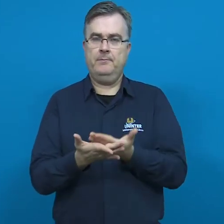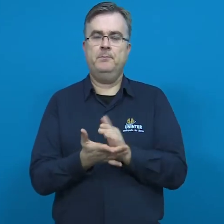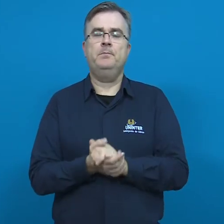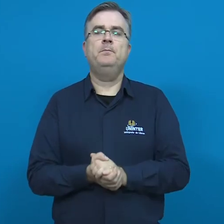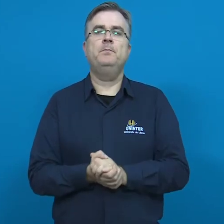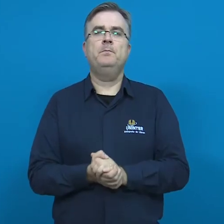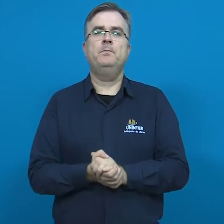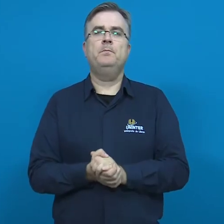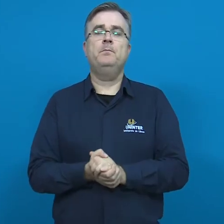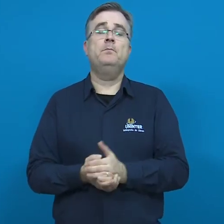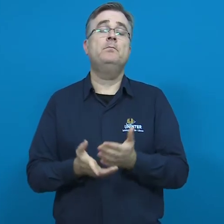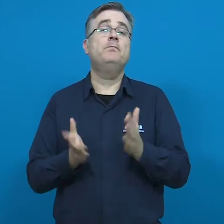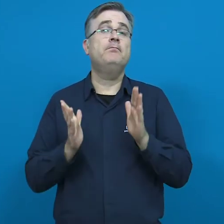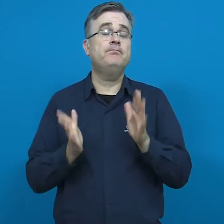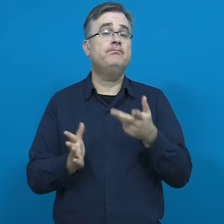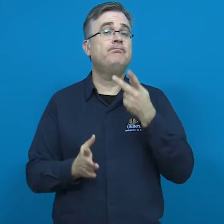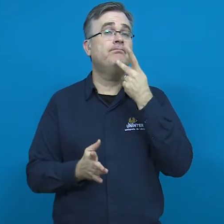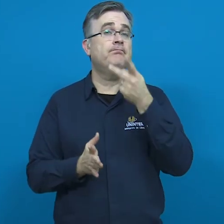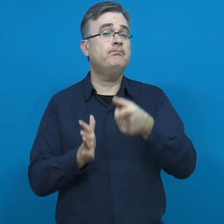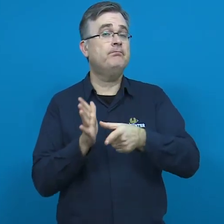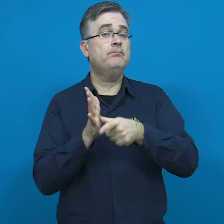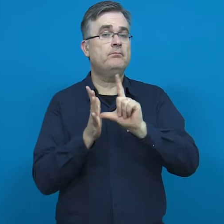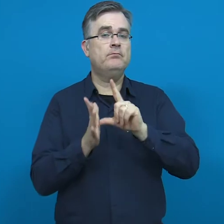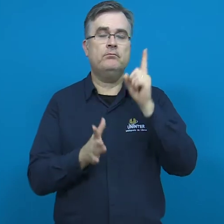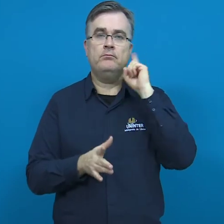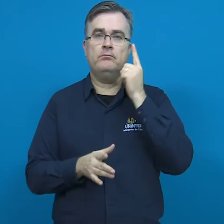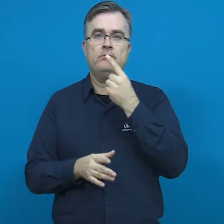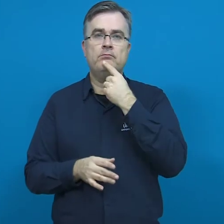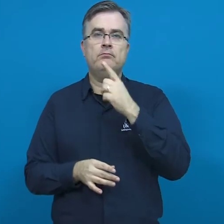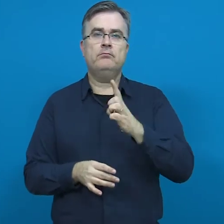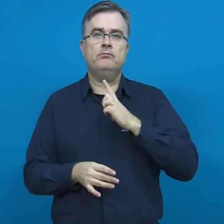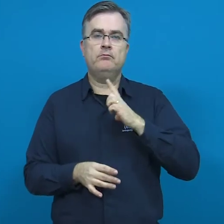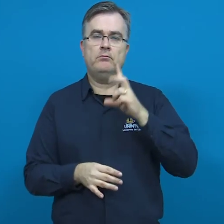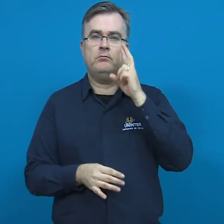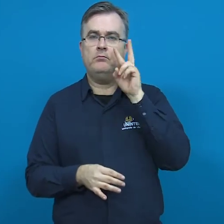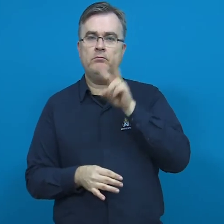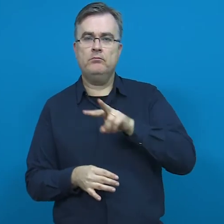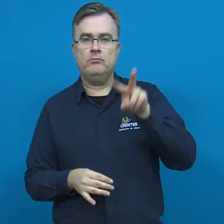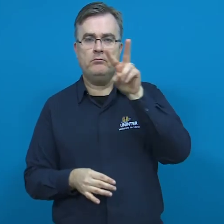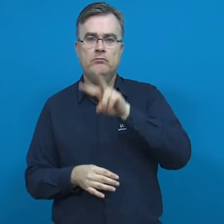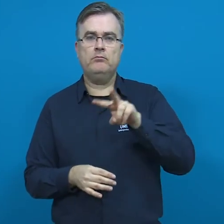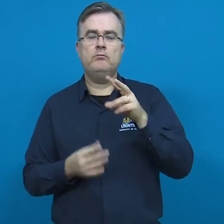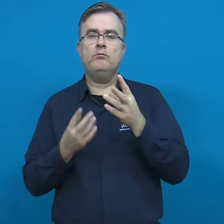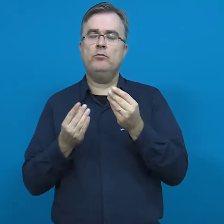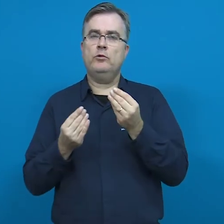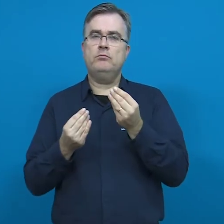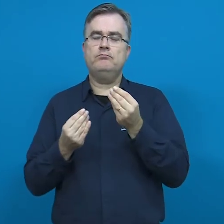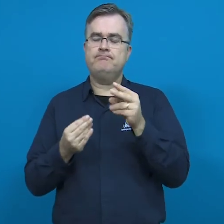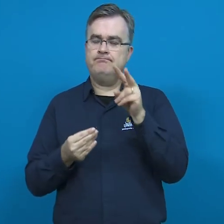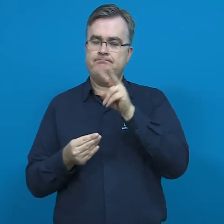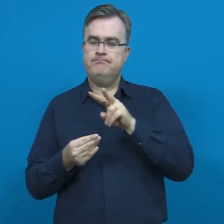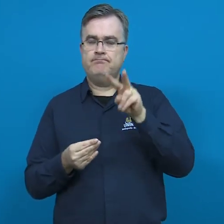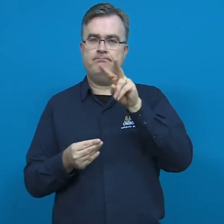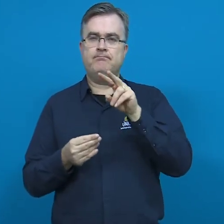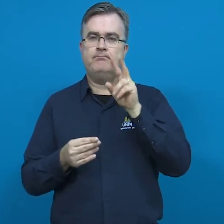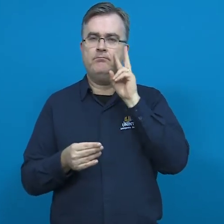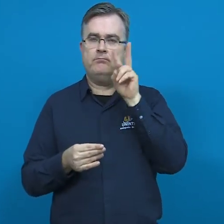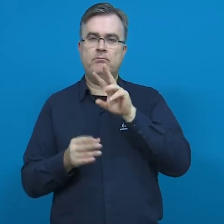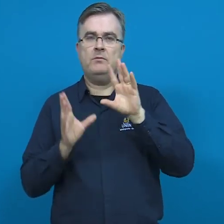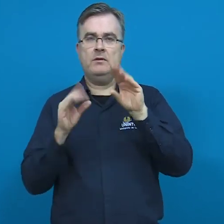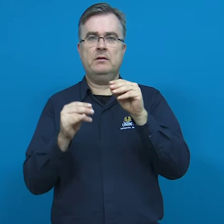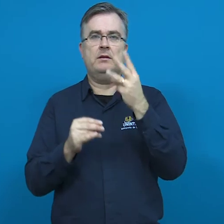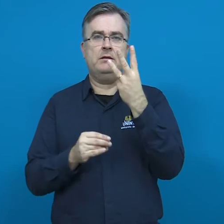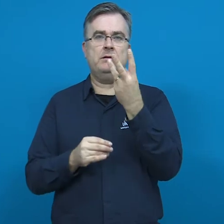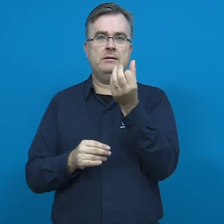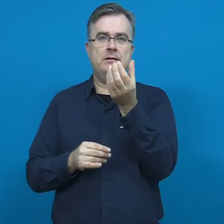de um intérprete de Libras. Então, como eu já mencionei, o surdo ele tem um visual muito apurado, quase